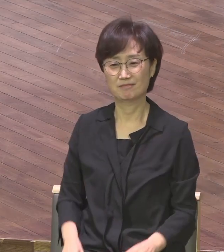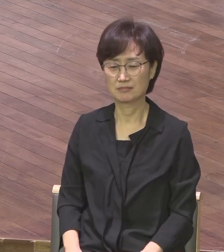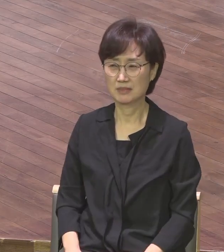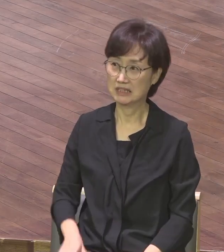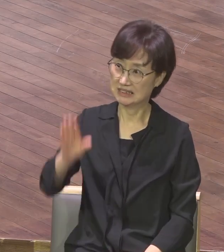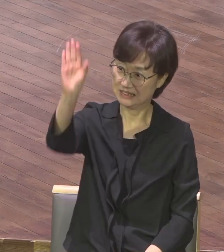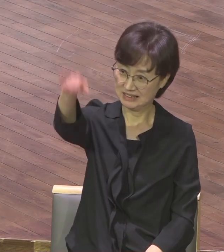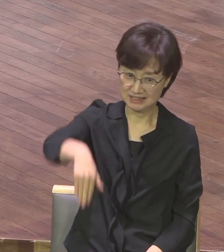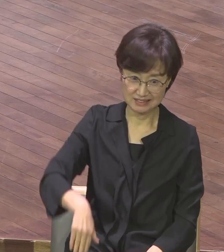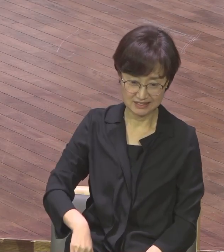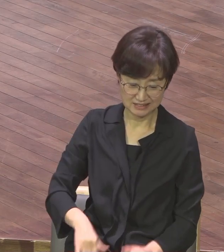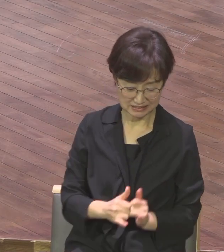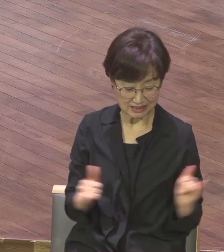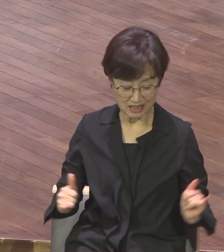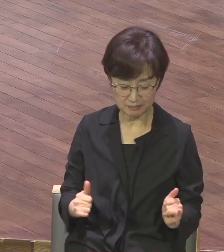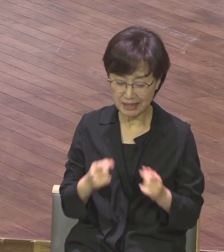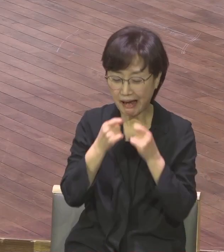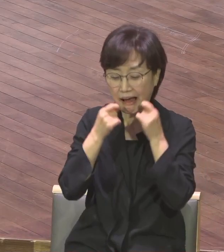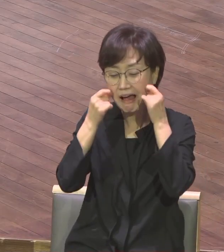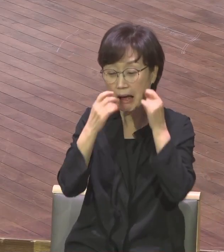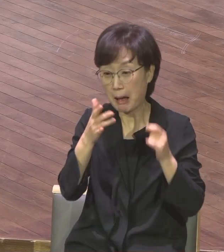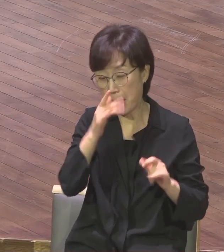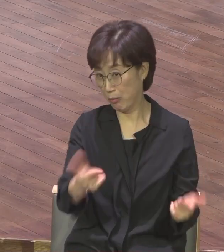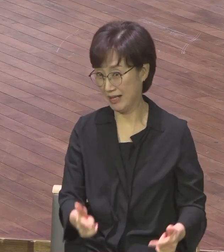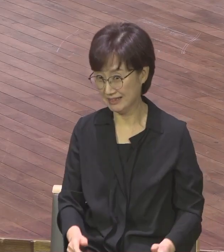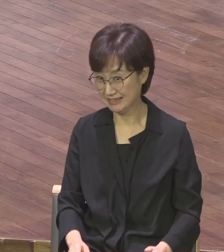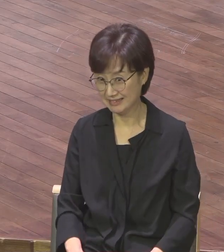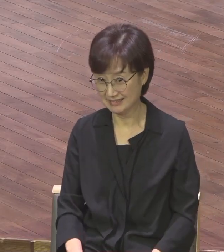사람이 항상 희죽거리고 웃고 다닙니까?